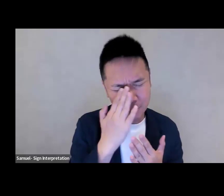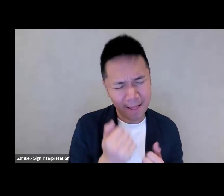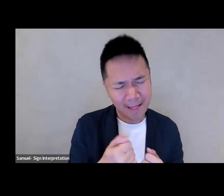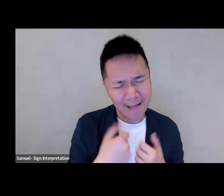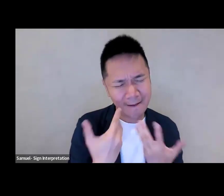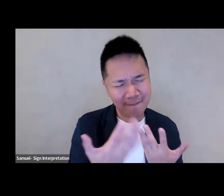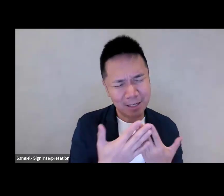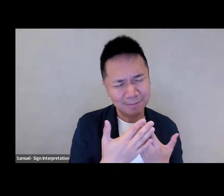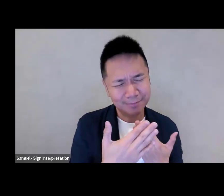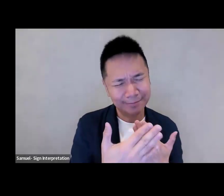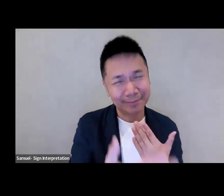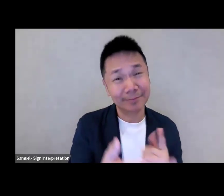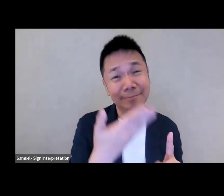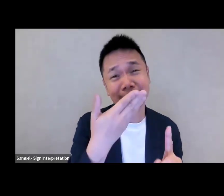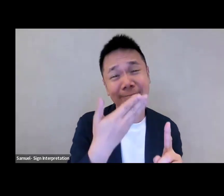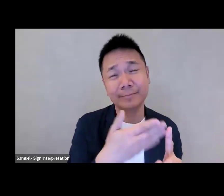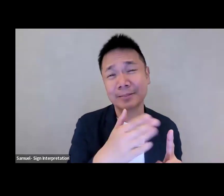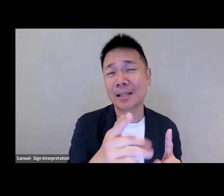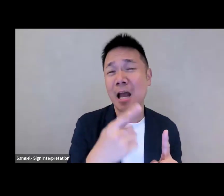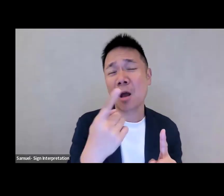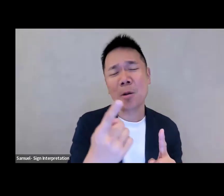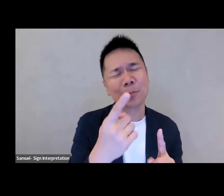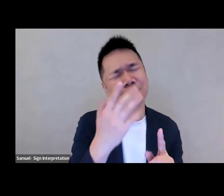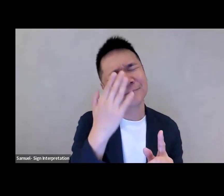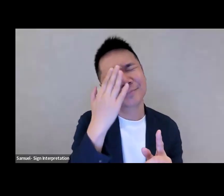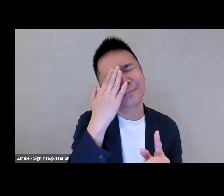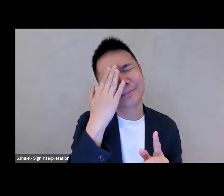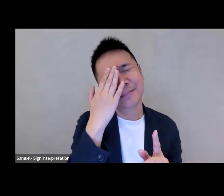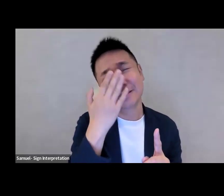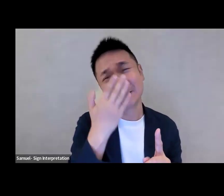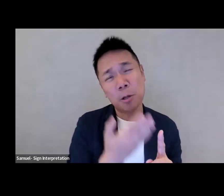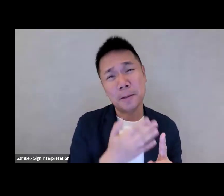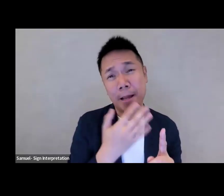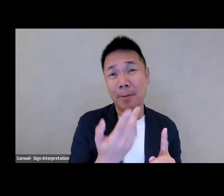谢谢，非常感谢。我们希望能够把他的